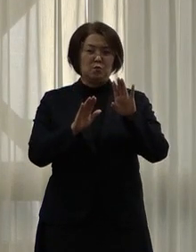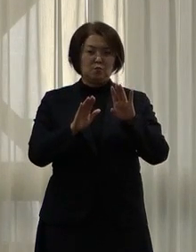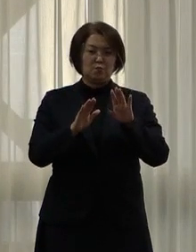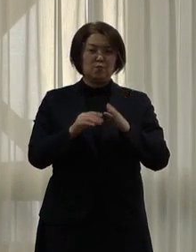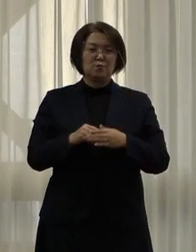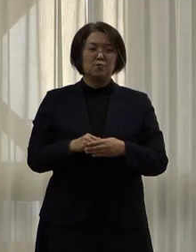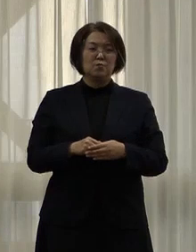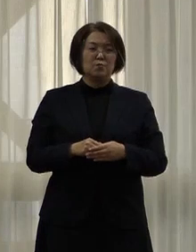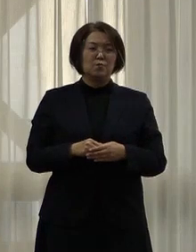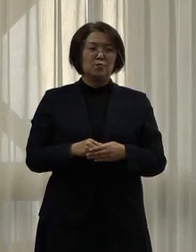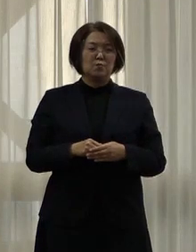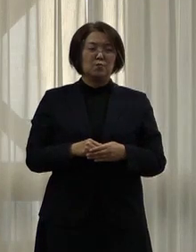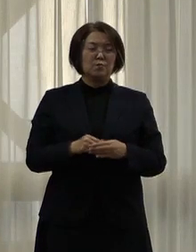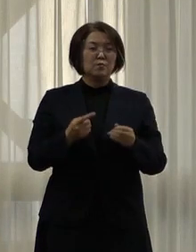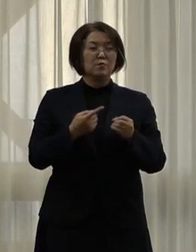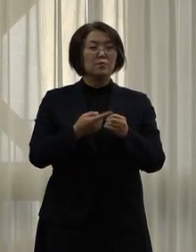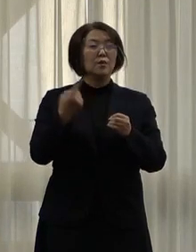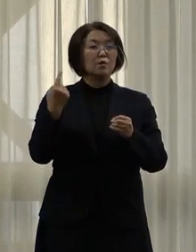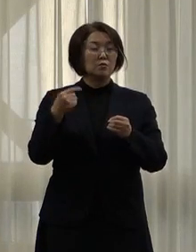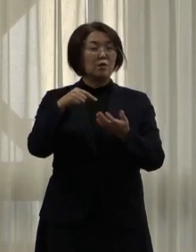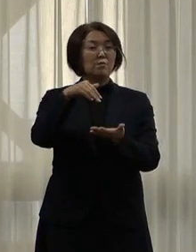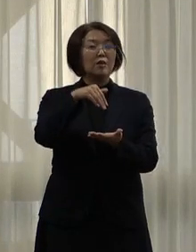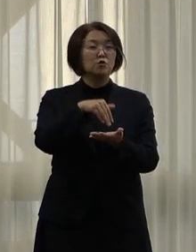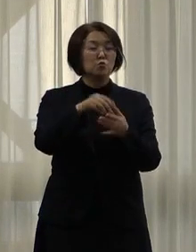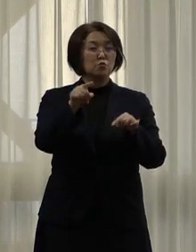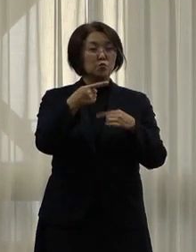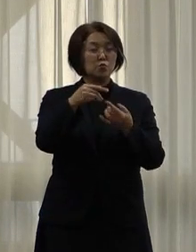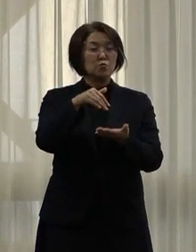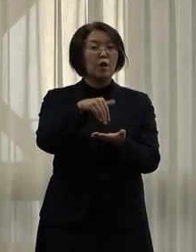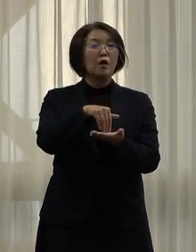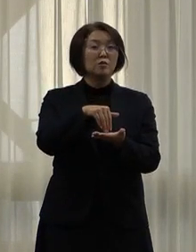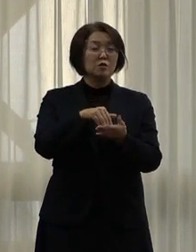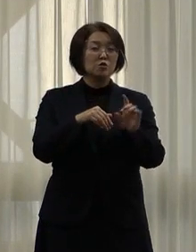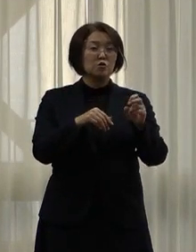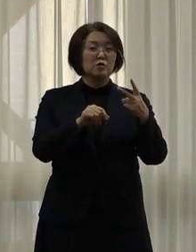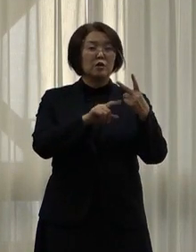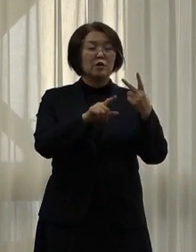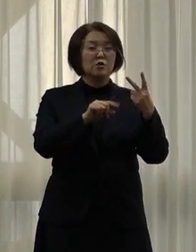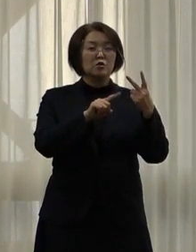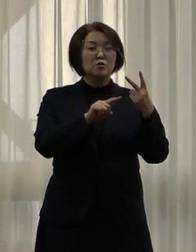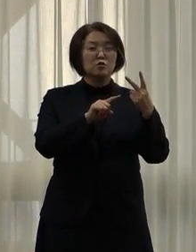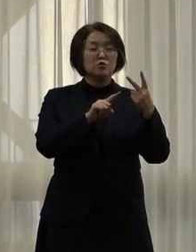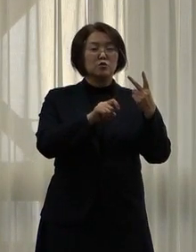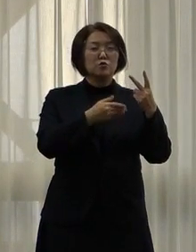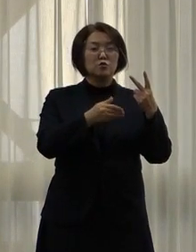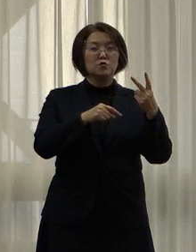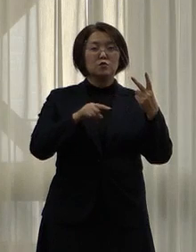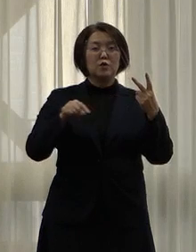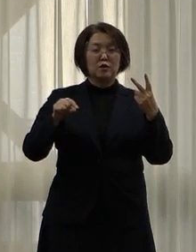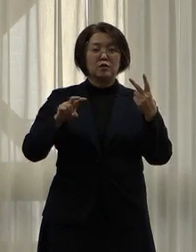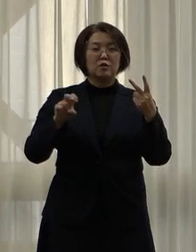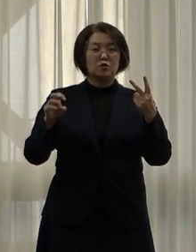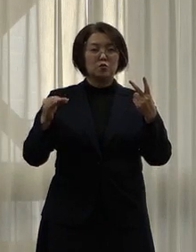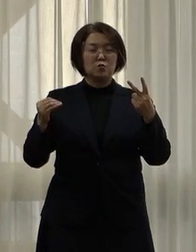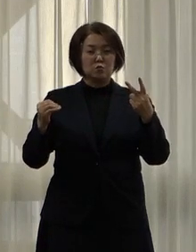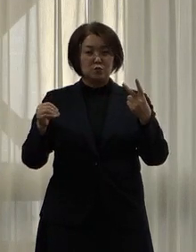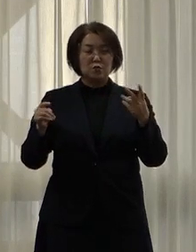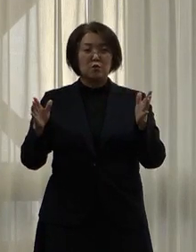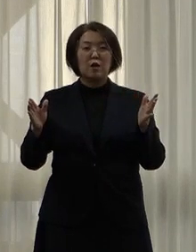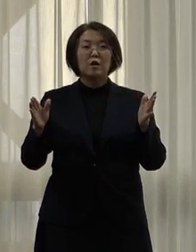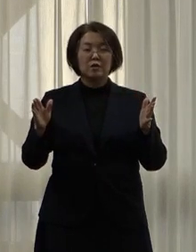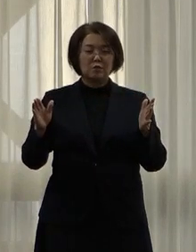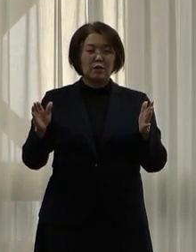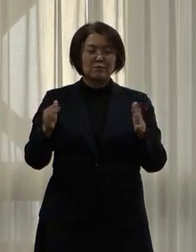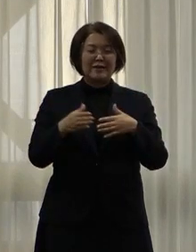。昨年の年末にはですね、12月19から25の州は全国1位に、なり